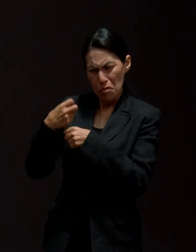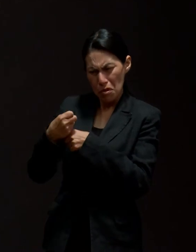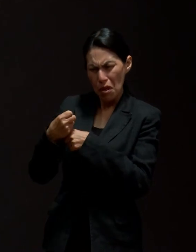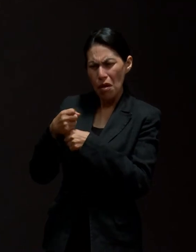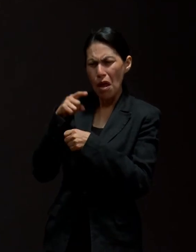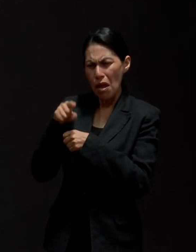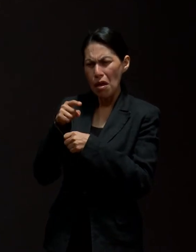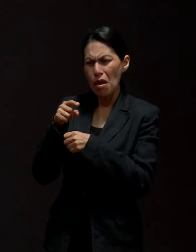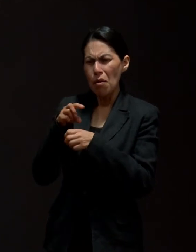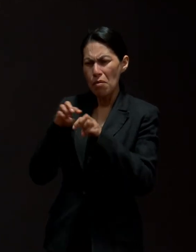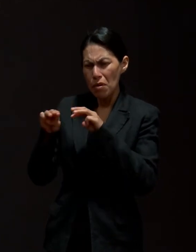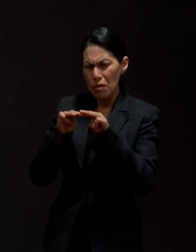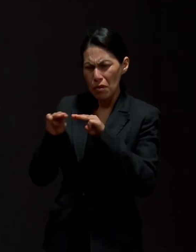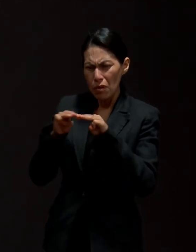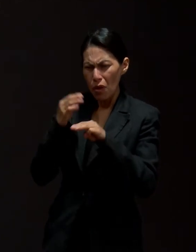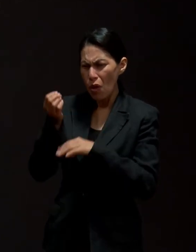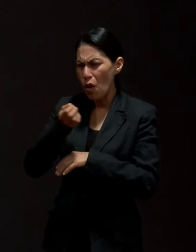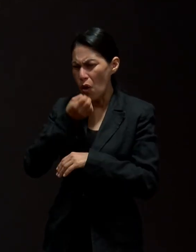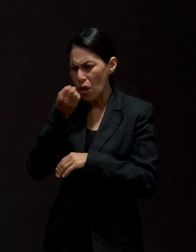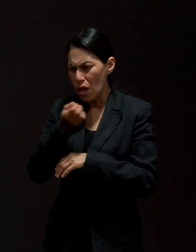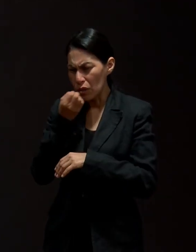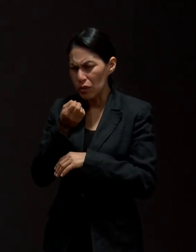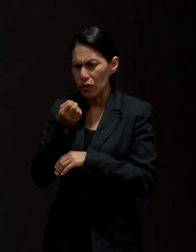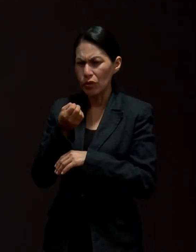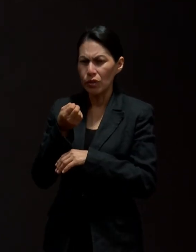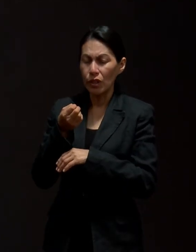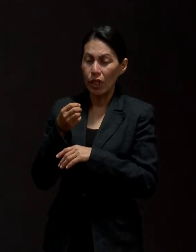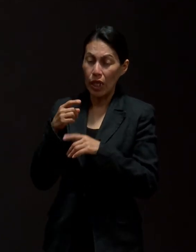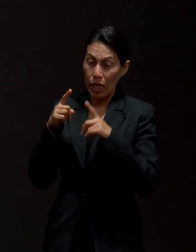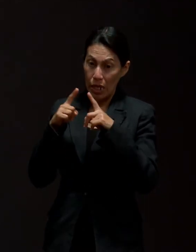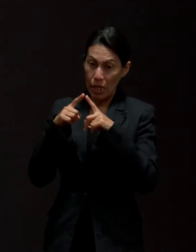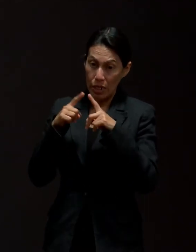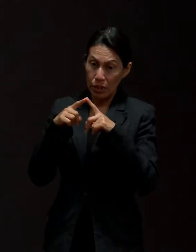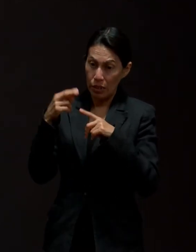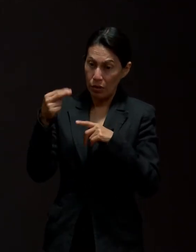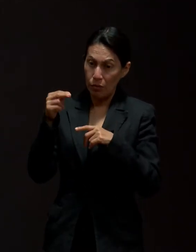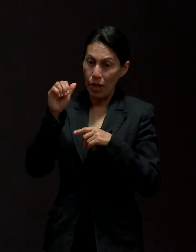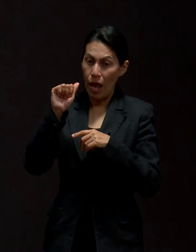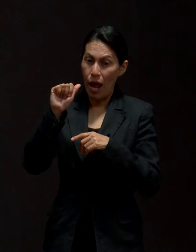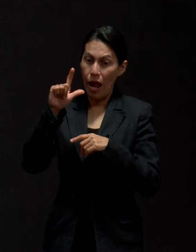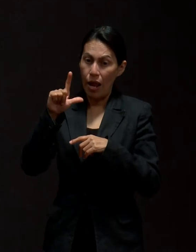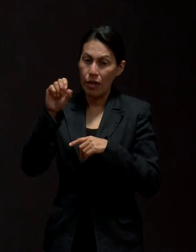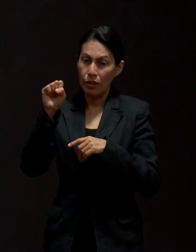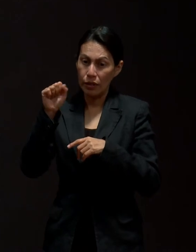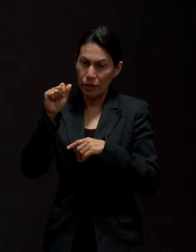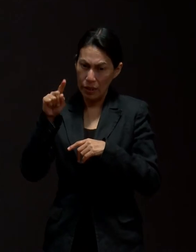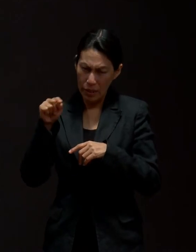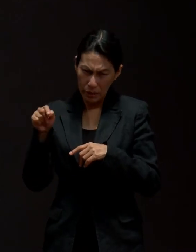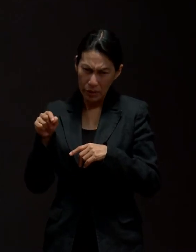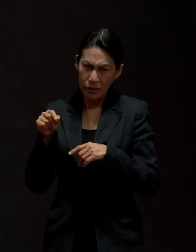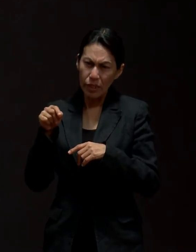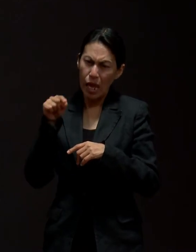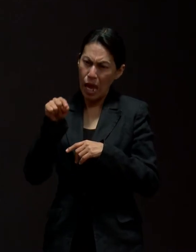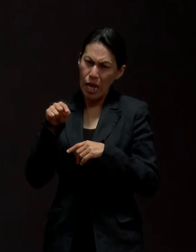de Oración de la Iglesia Hispana de Loma Linda. La iglesia conocida como ALSAD,